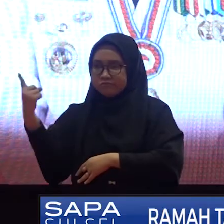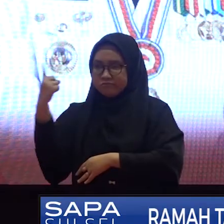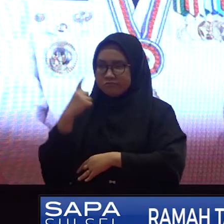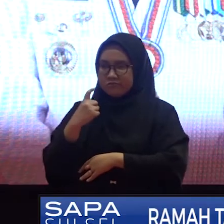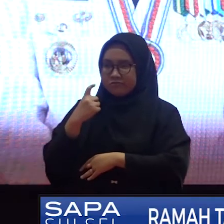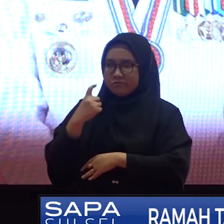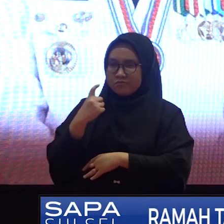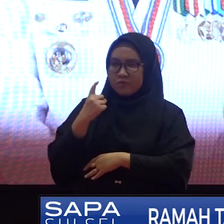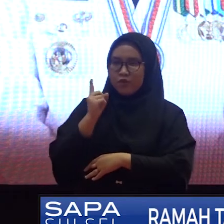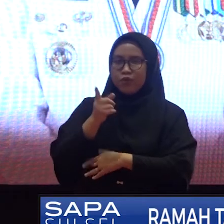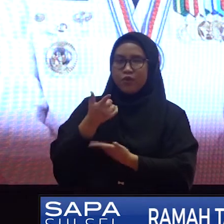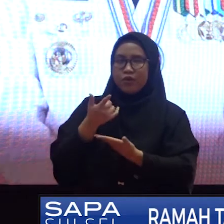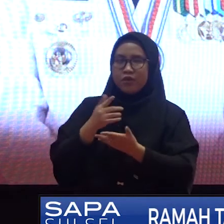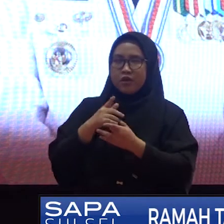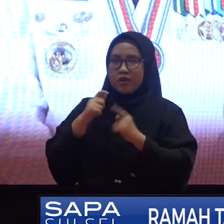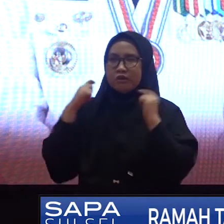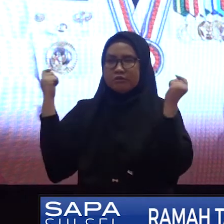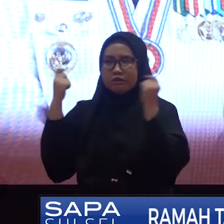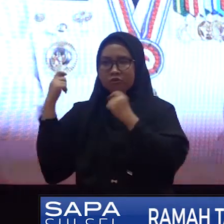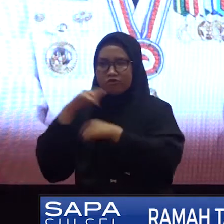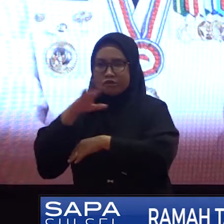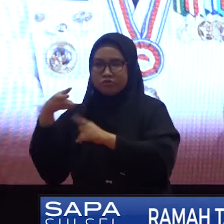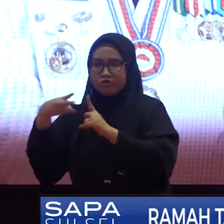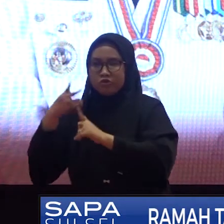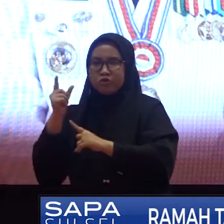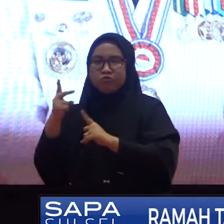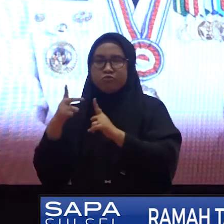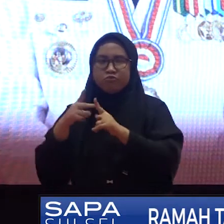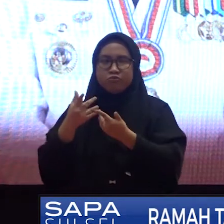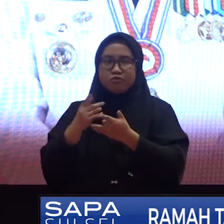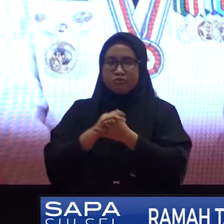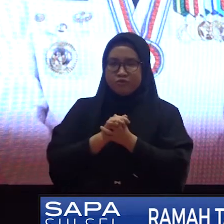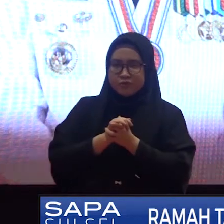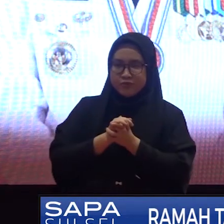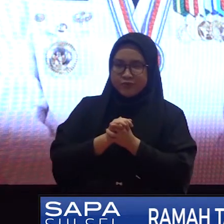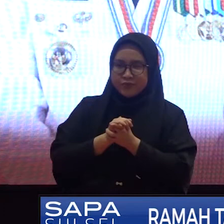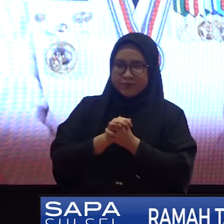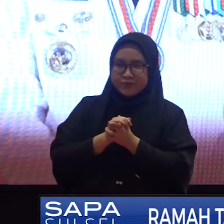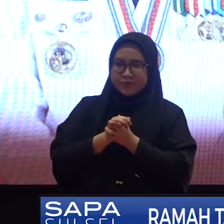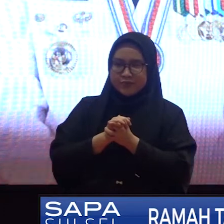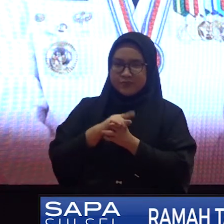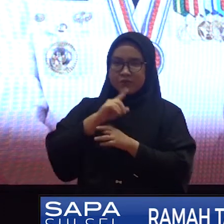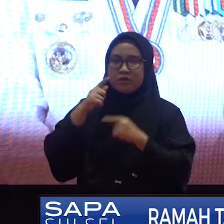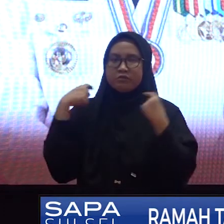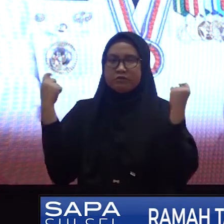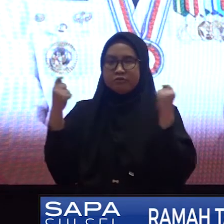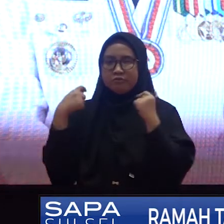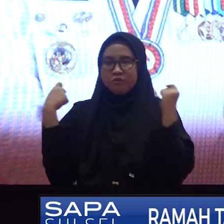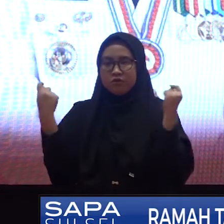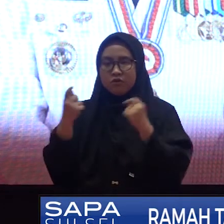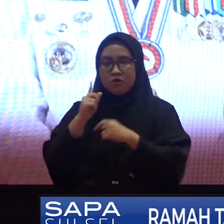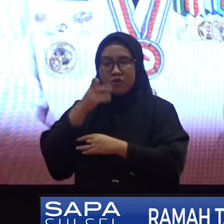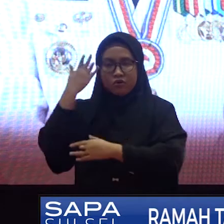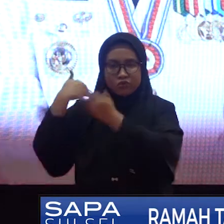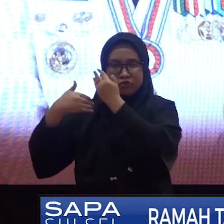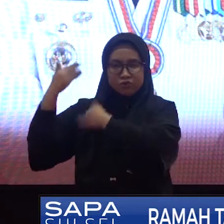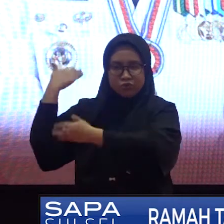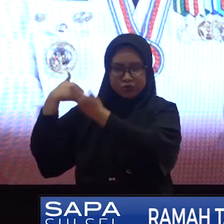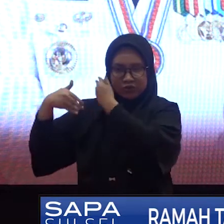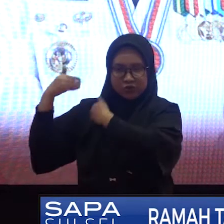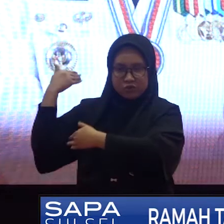misalnya weh demo semua buru saya bilang itu nih demo Paling sopan saya bilang ya dia pulang sopan kalau dulu-dulu itu